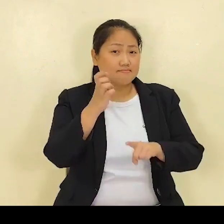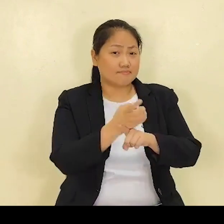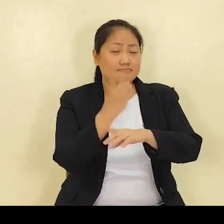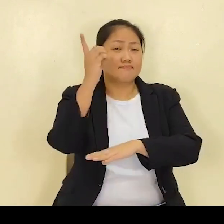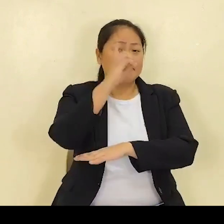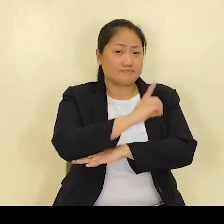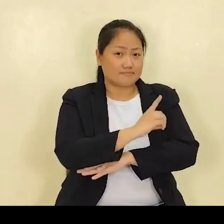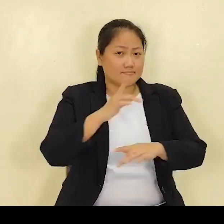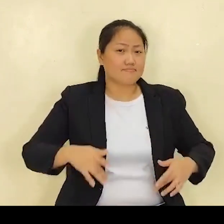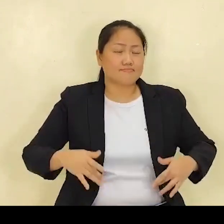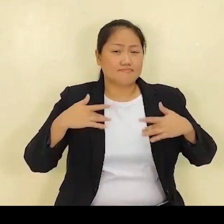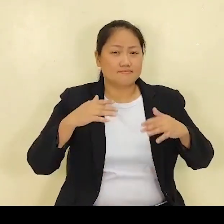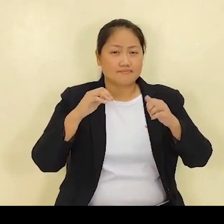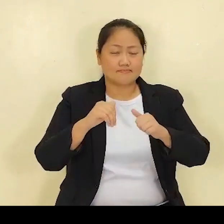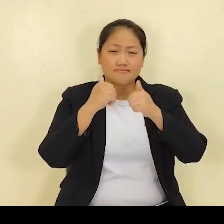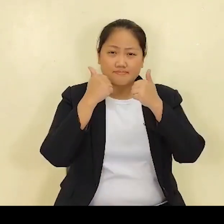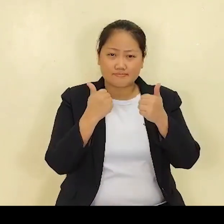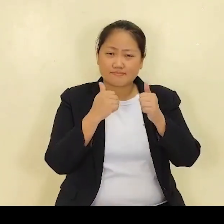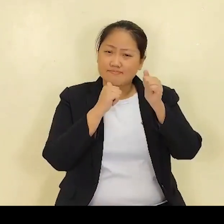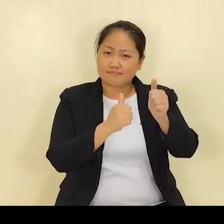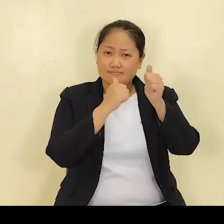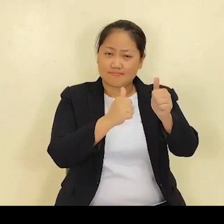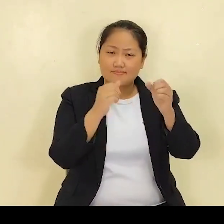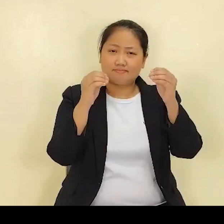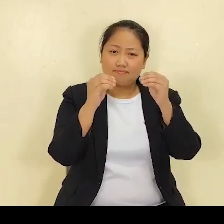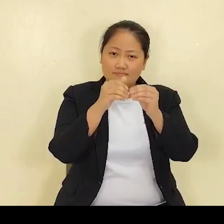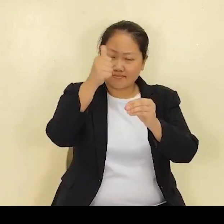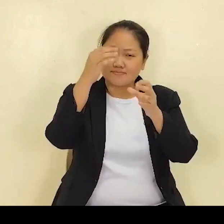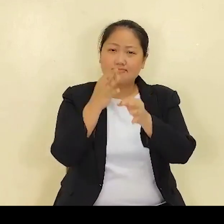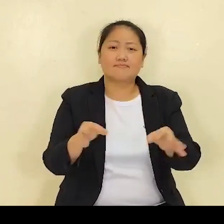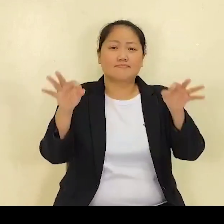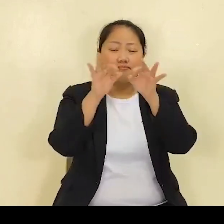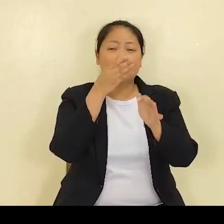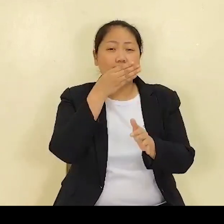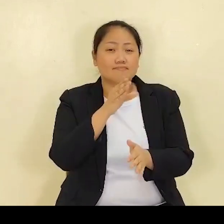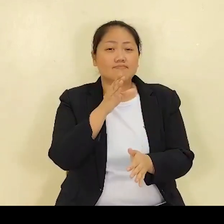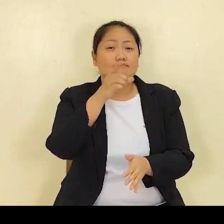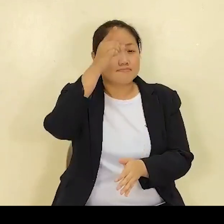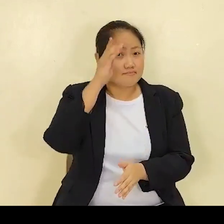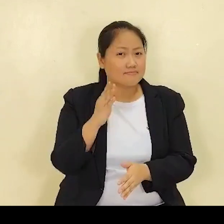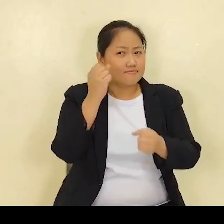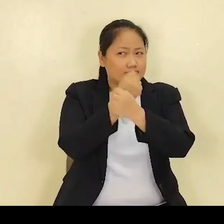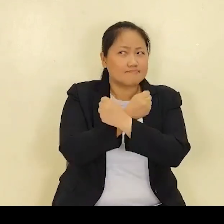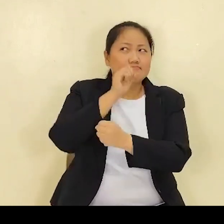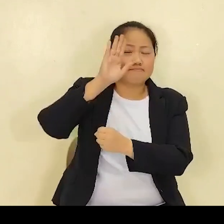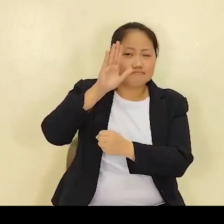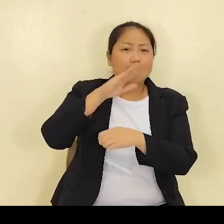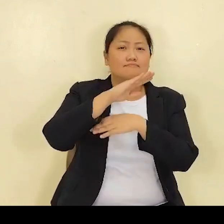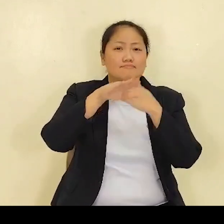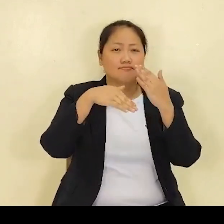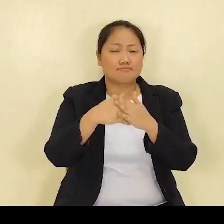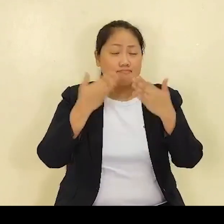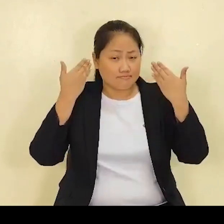Sa araw-araw mong buhay, paano ka tumutugon sa pinakamahalagang utos ng Diyos na ibigin siya ng buong mong pagkatao